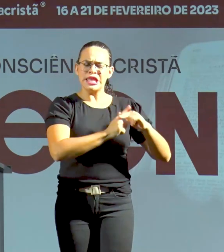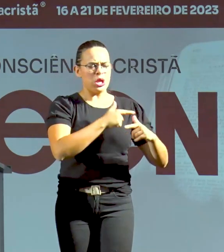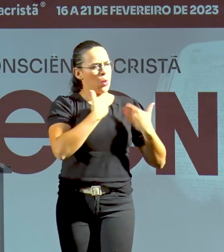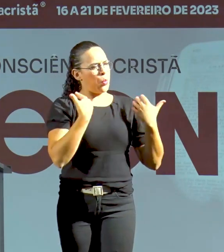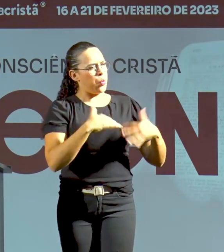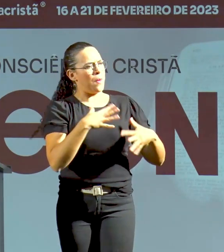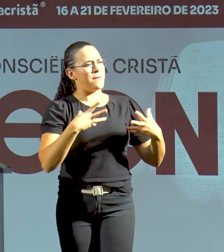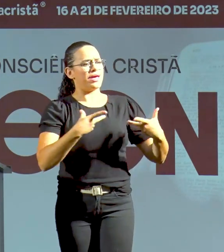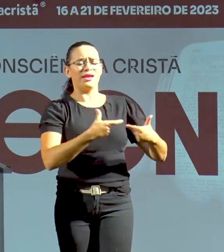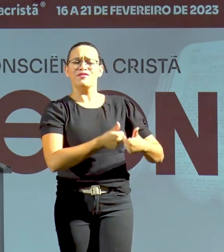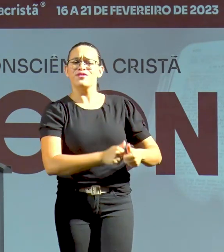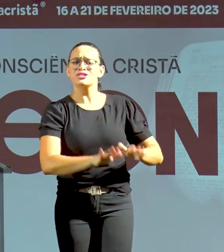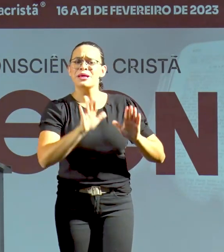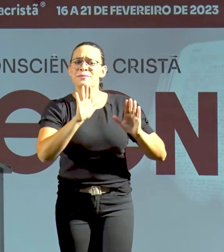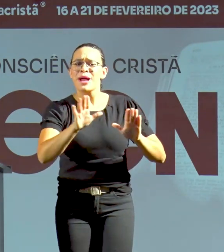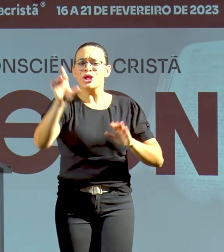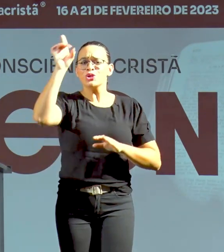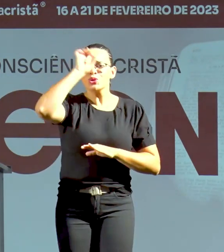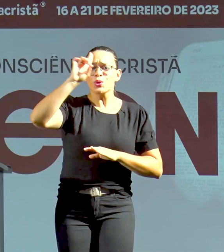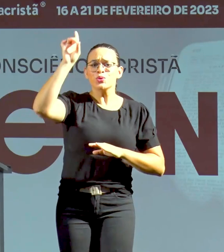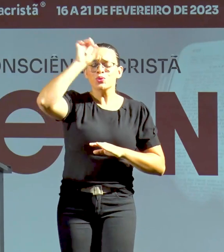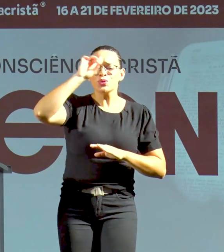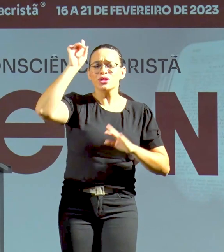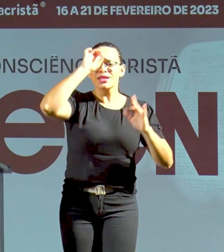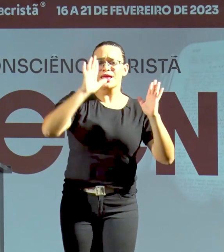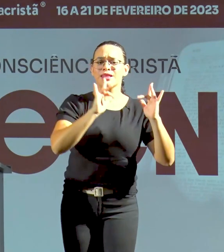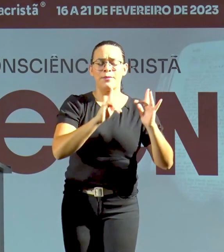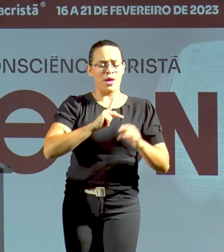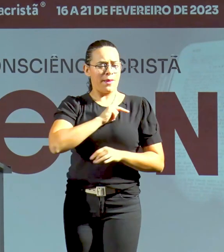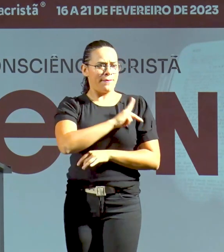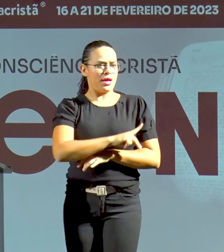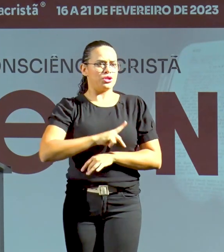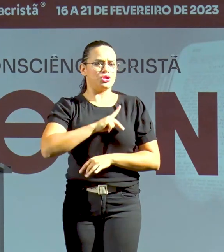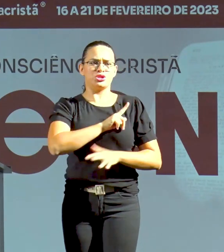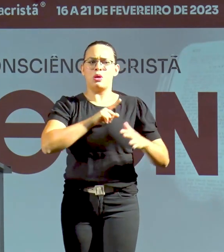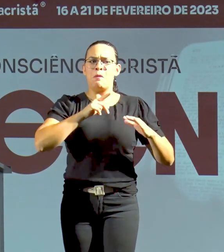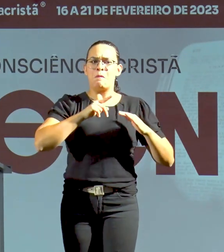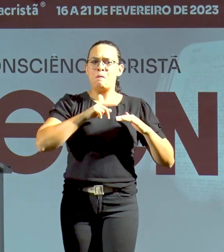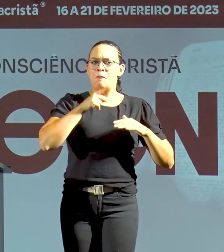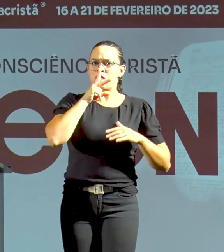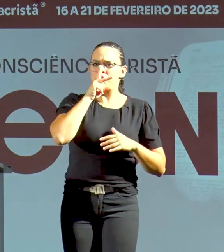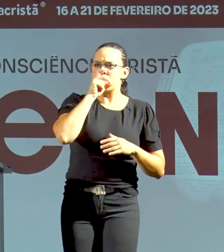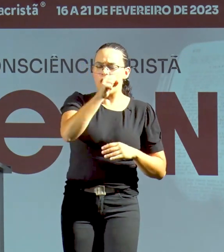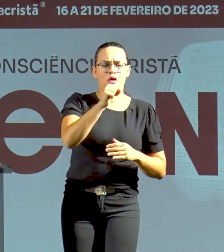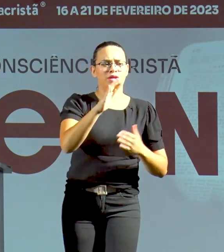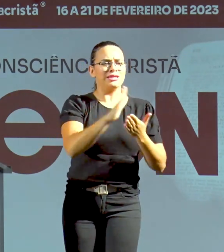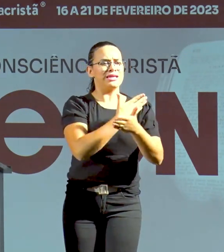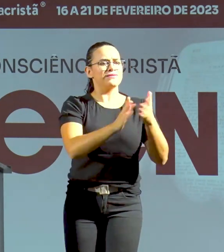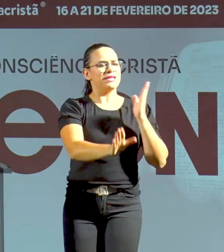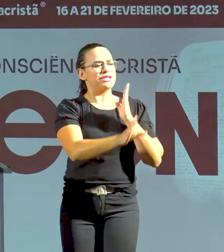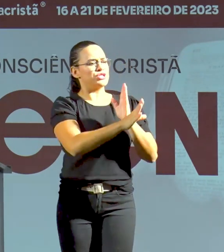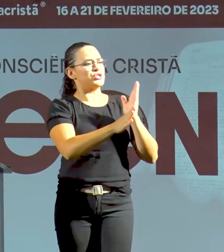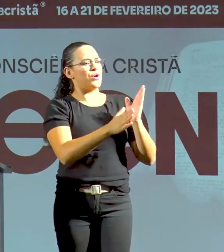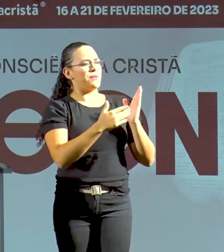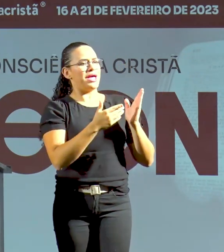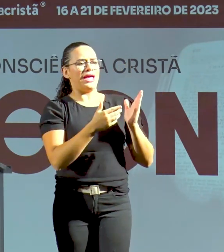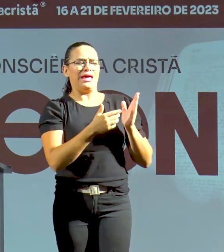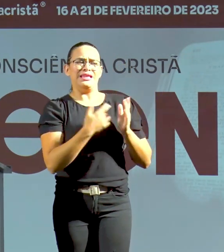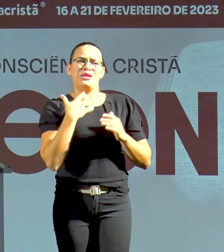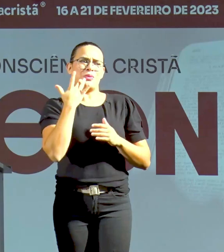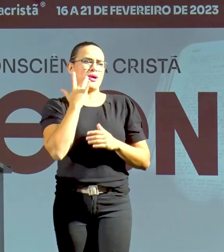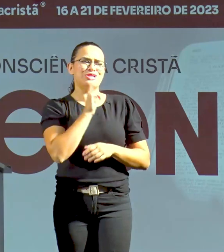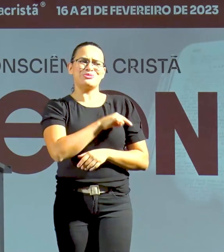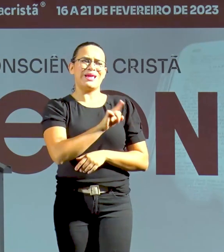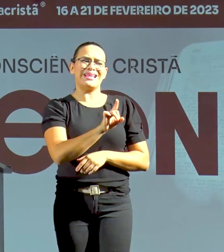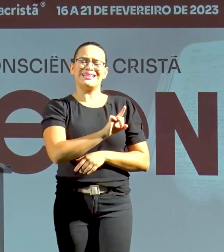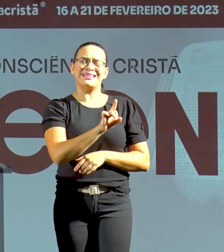e quando a gente começa cada dia mais o namoro a paixão aumenta a gente descobre que não era para ser mas não adianta o nosso coração